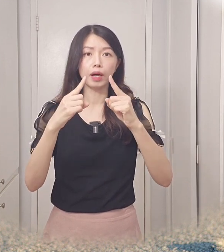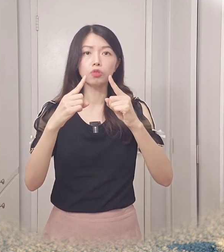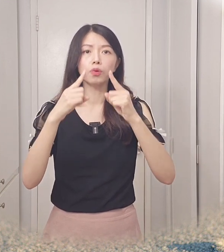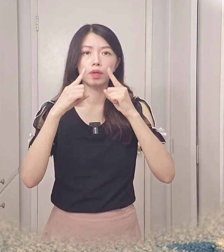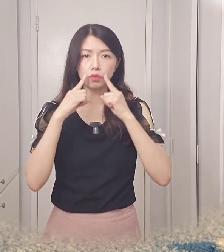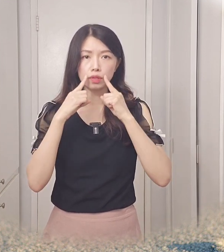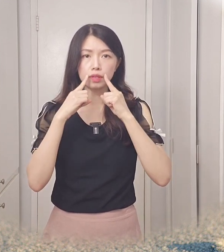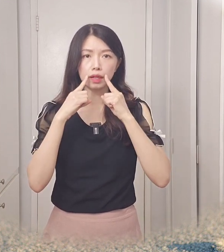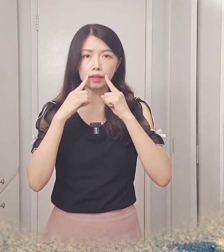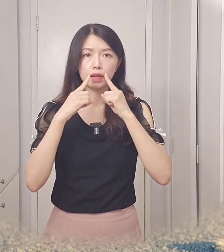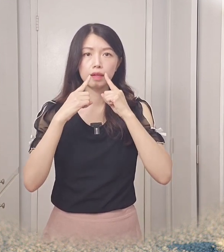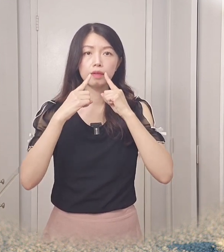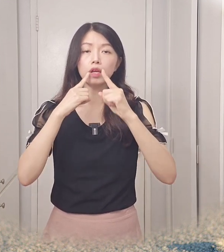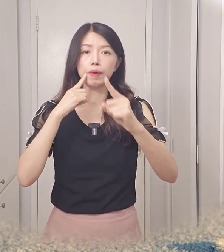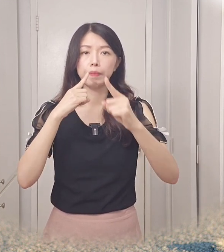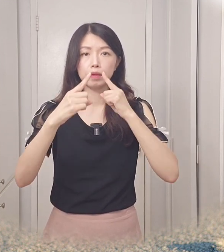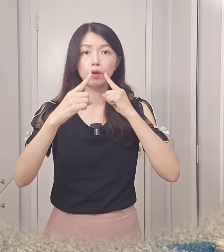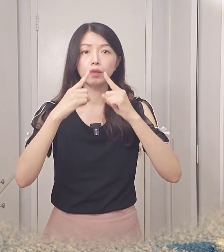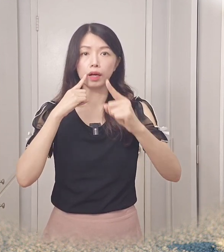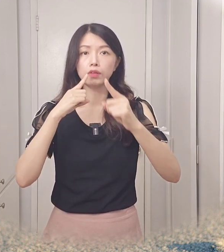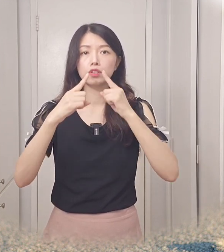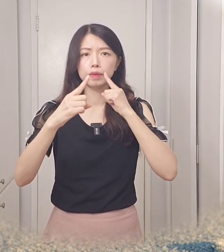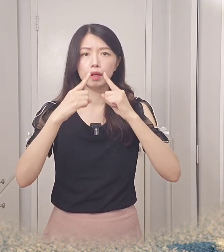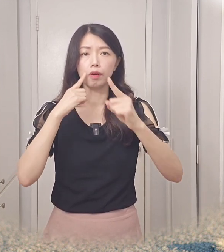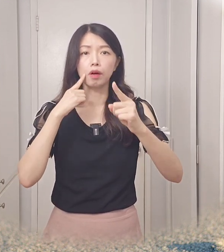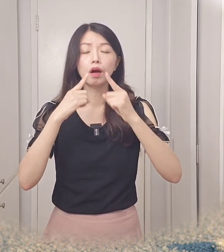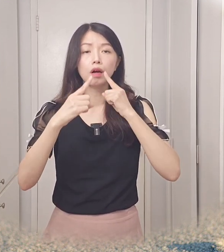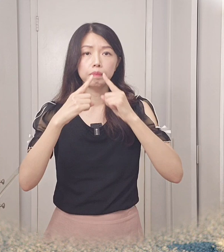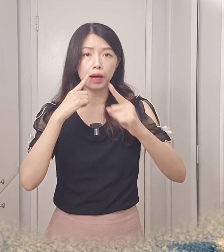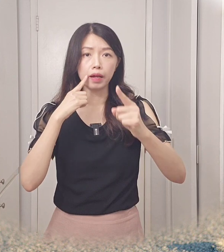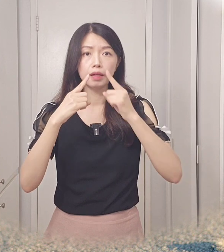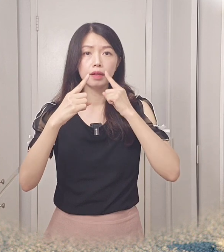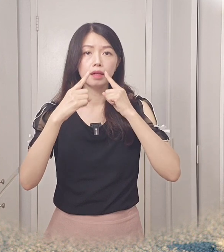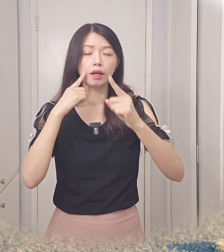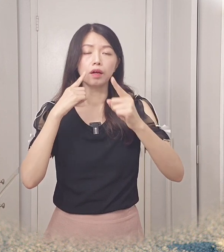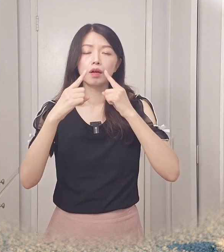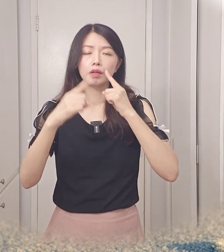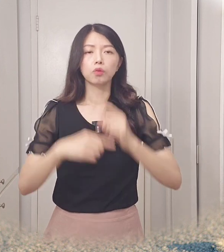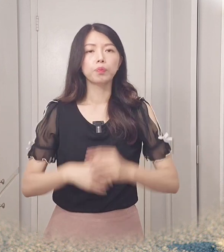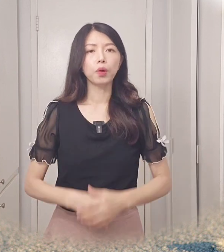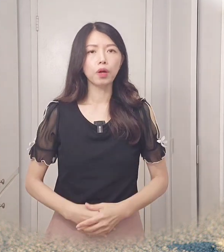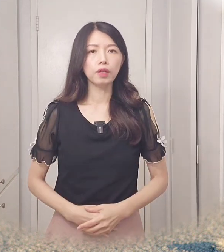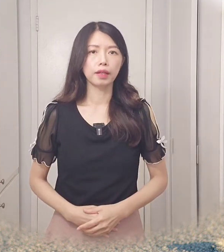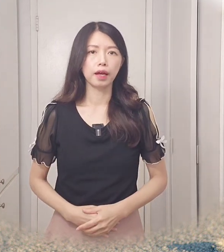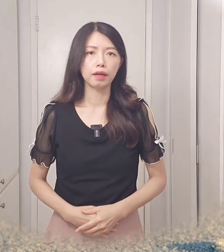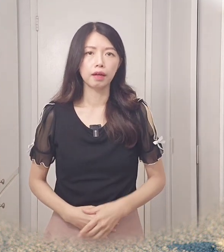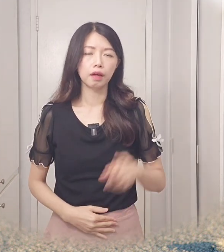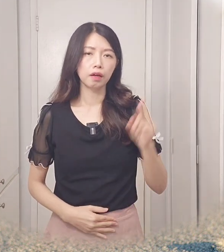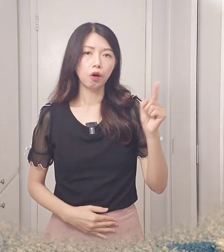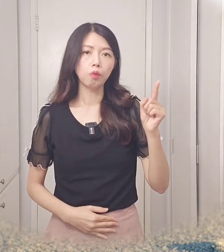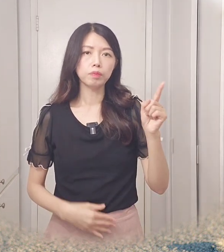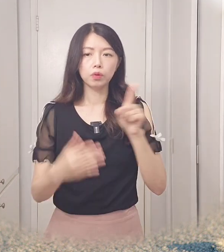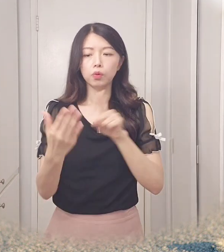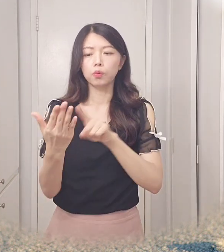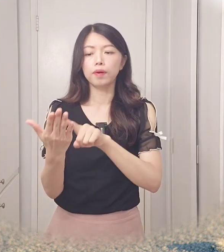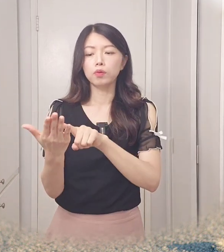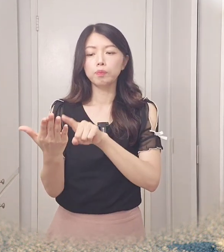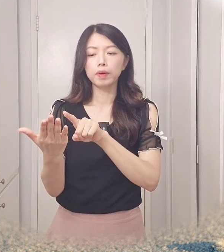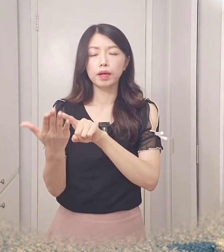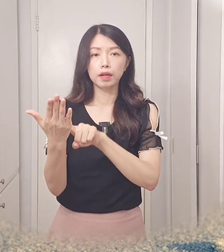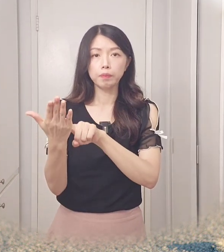서로 마주보게 해주신 상태에서 입 앞에서 나가주시면 돼요. 말, 그리고 표현하다.